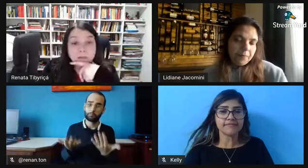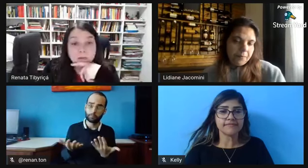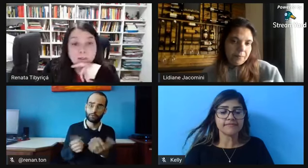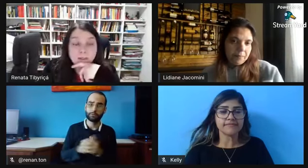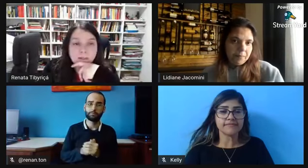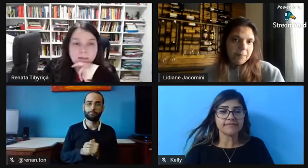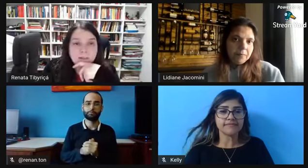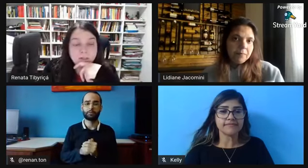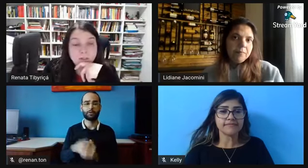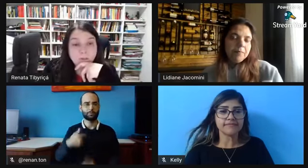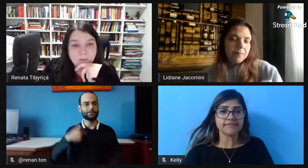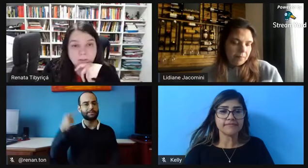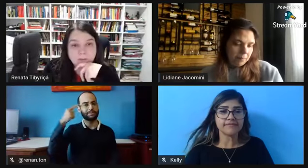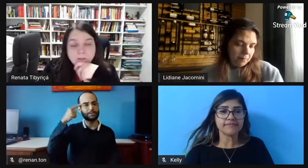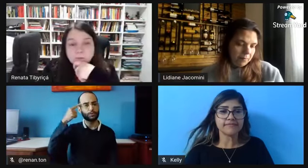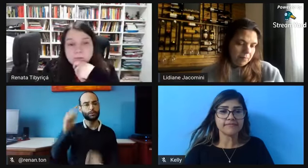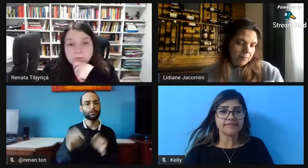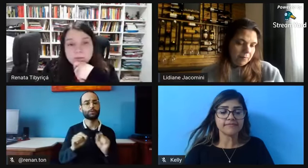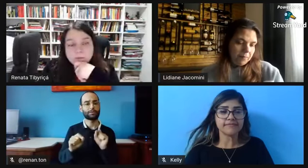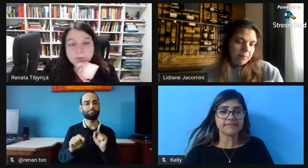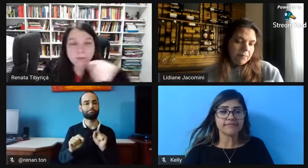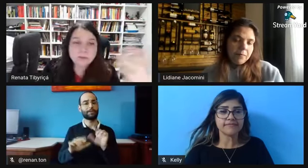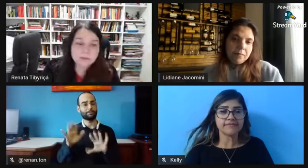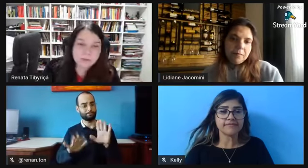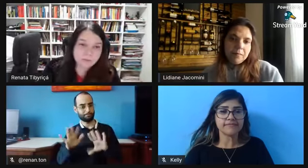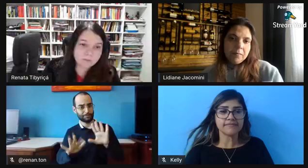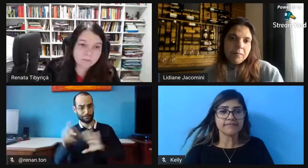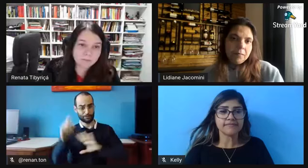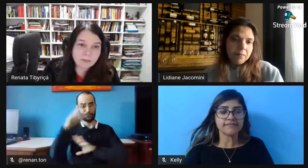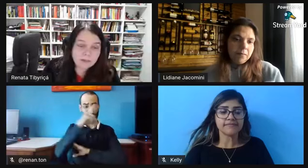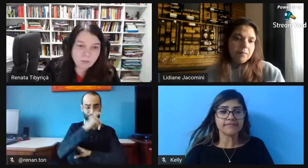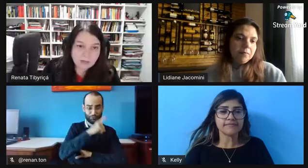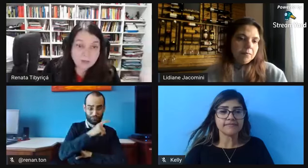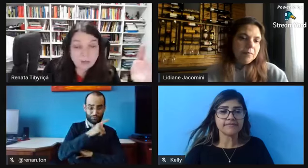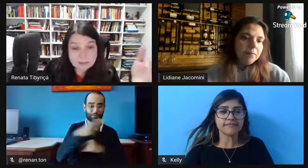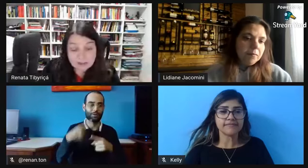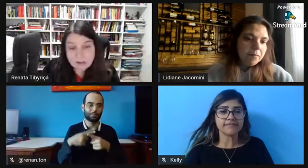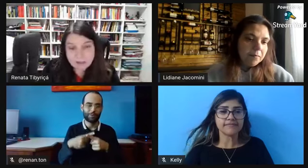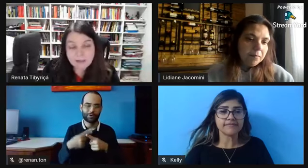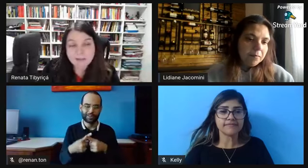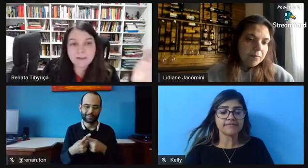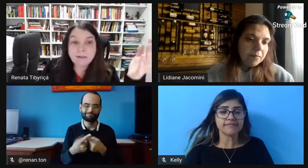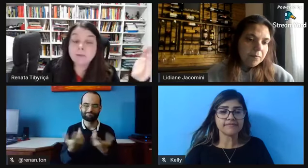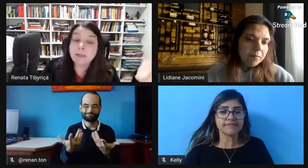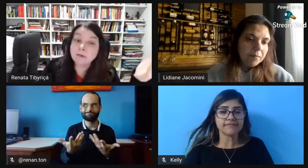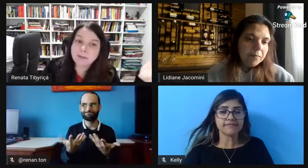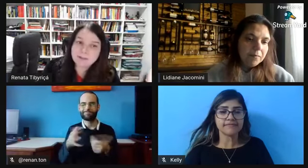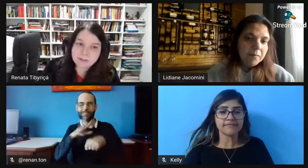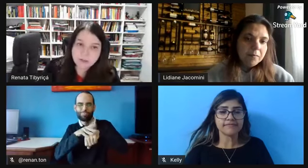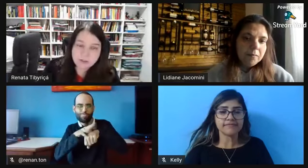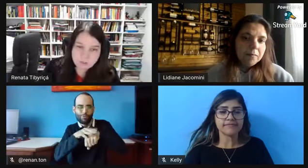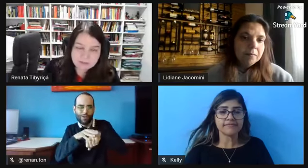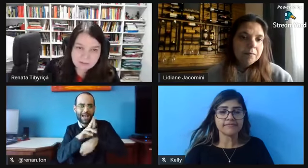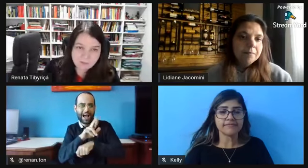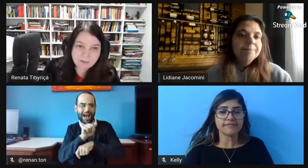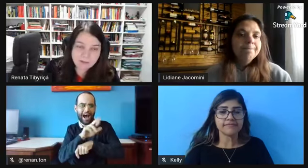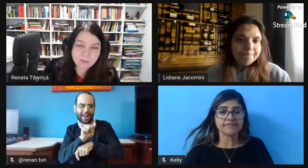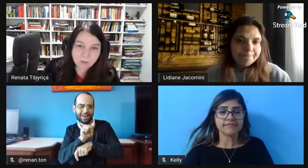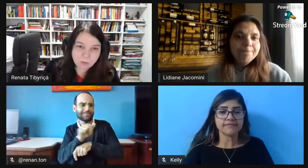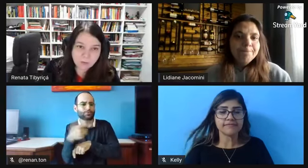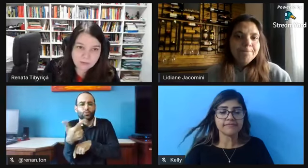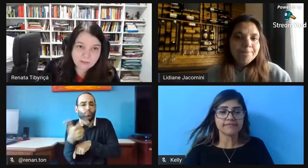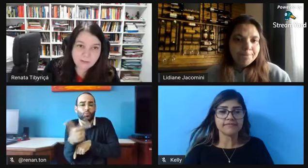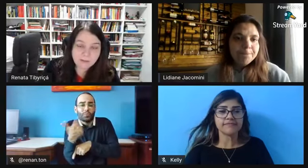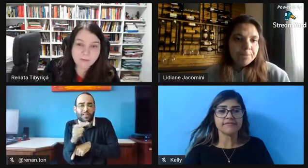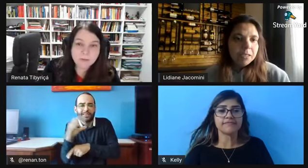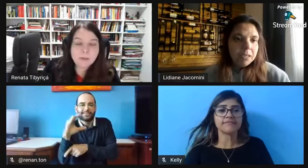eu entendo que seja difícil, porque não exista no caso, a doença rara que ela tem, não tem uma CID específica, né, pelo